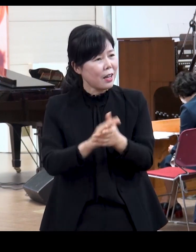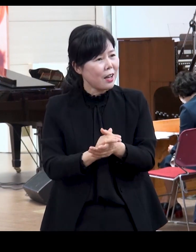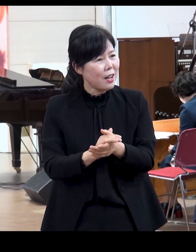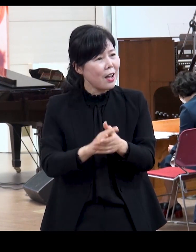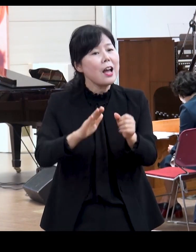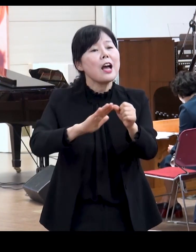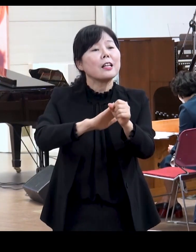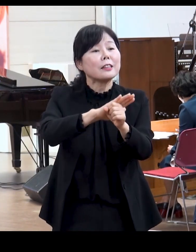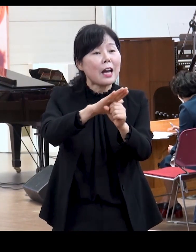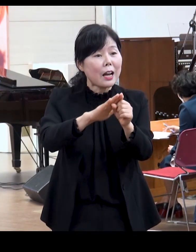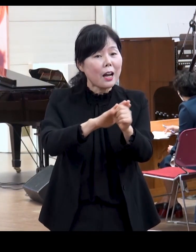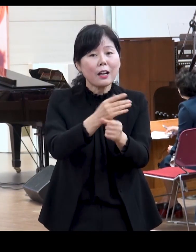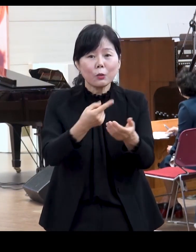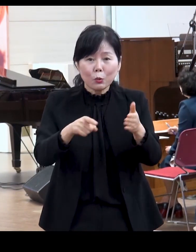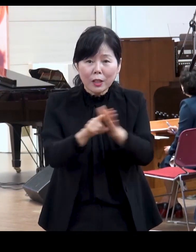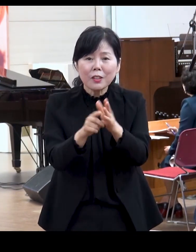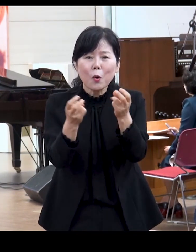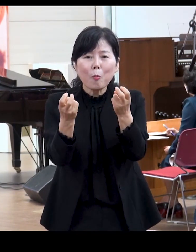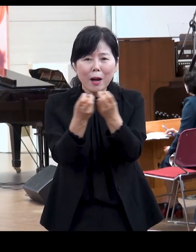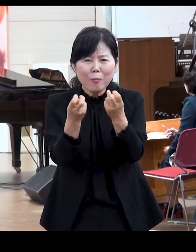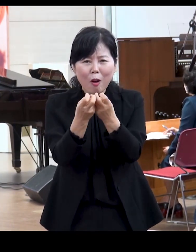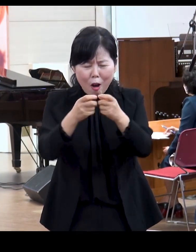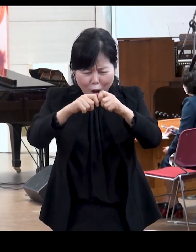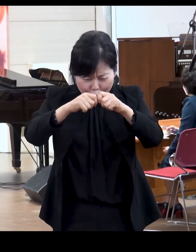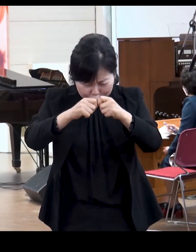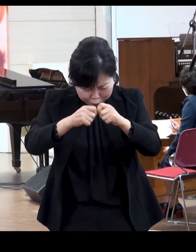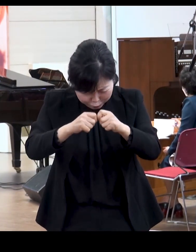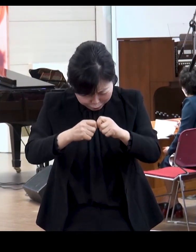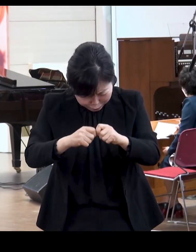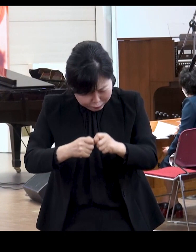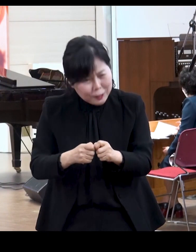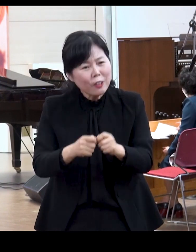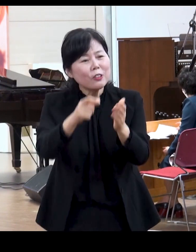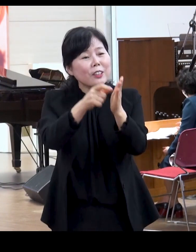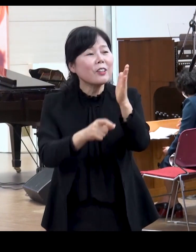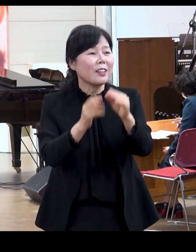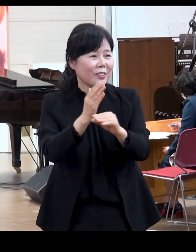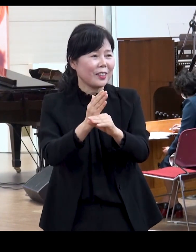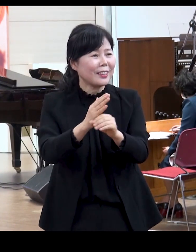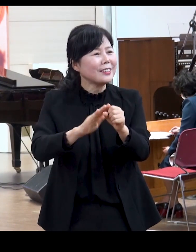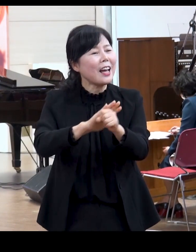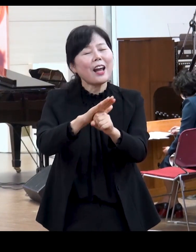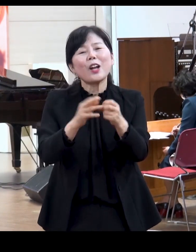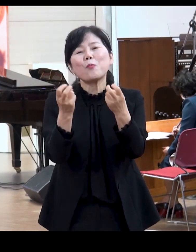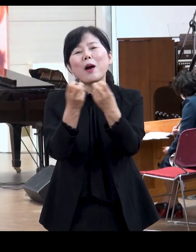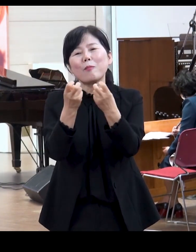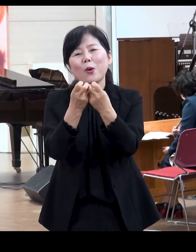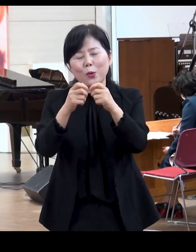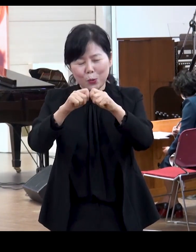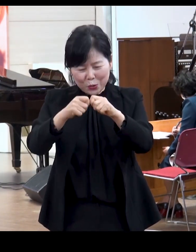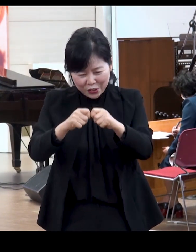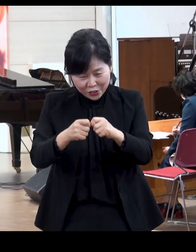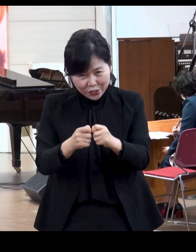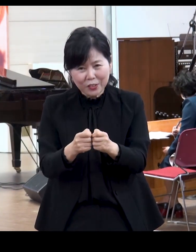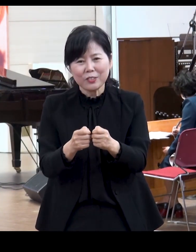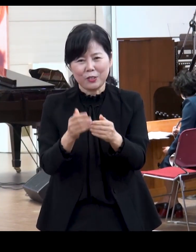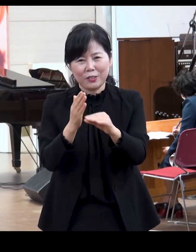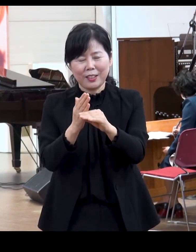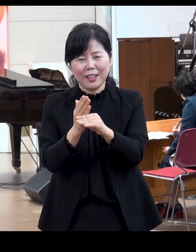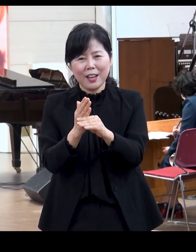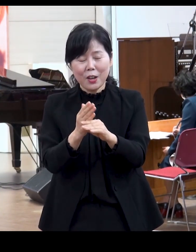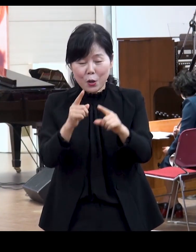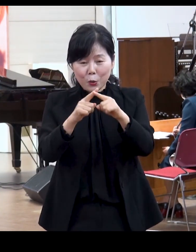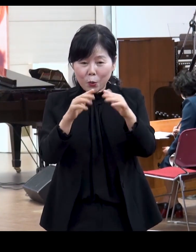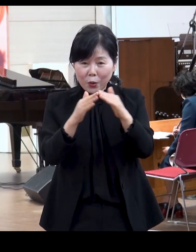뭐냐? 사랑하기의 구체적인 내용이에요. 사랑하기의 구체적인 내용, 그리고 지체로서